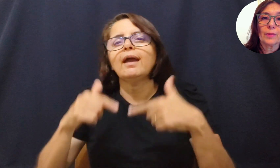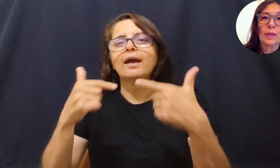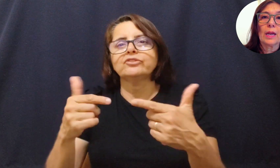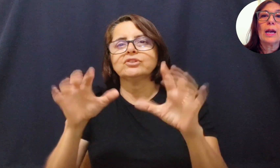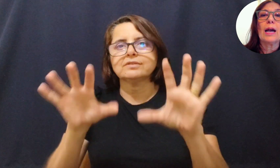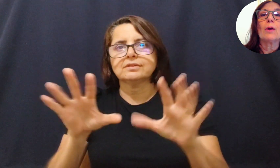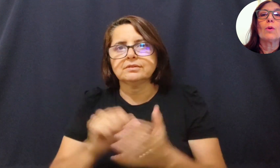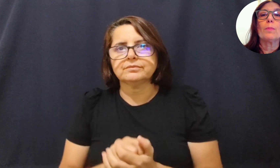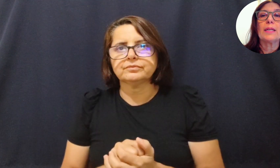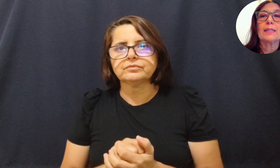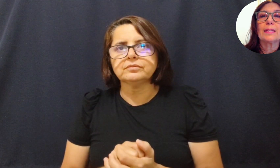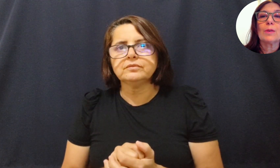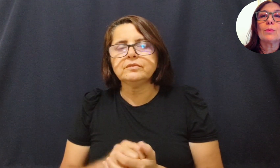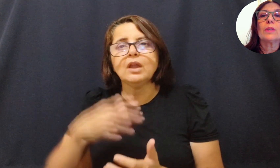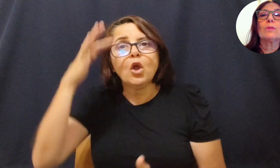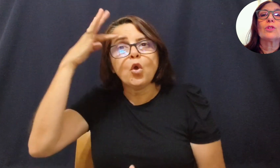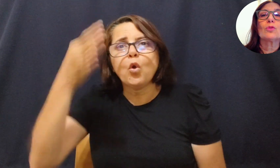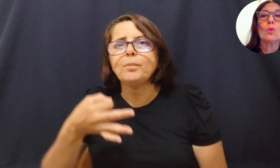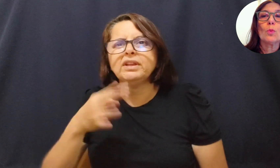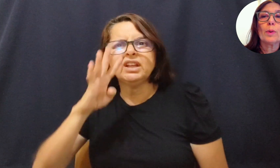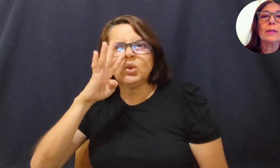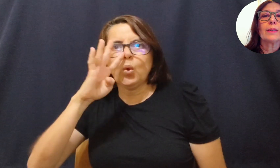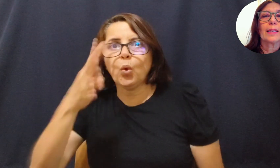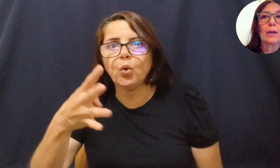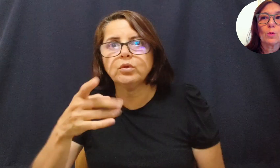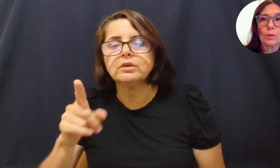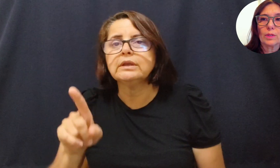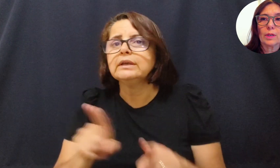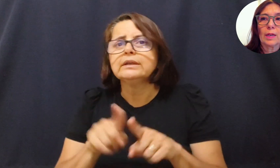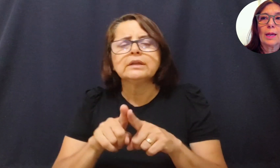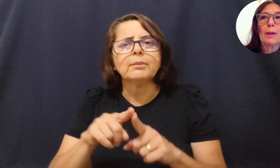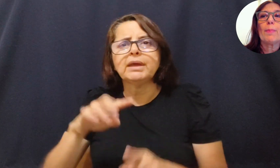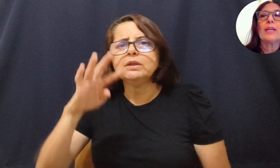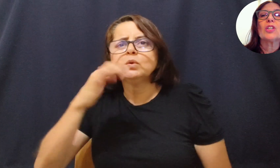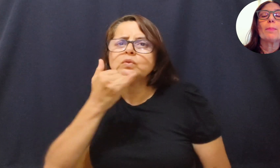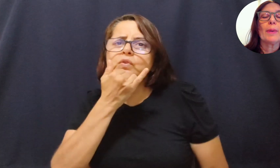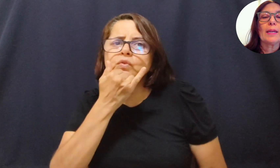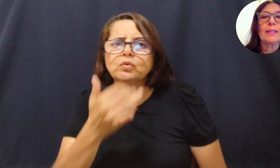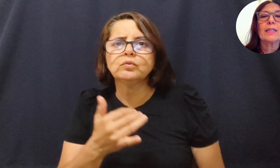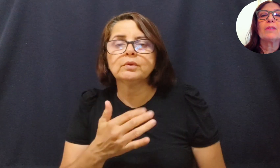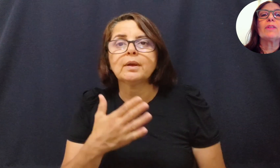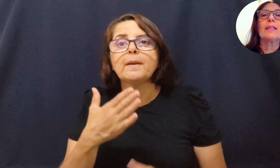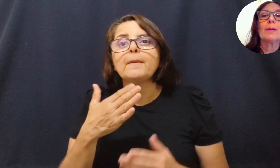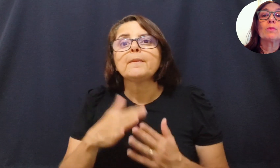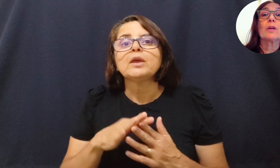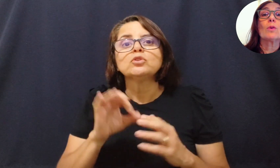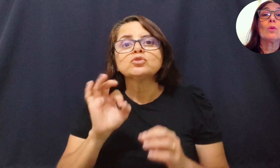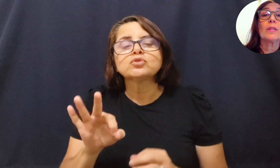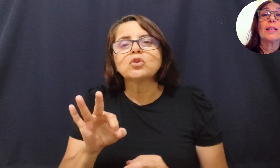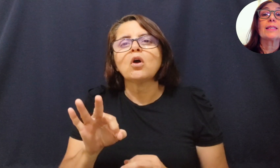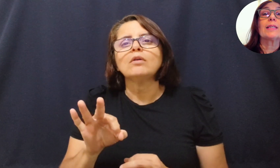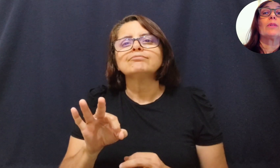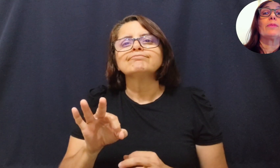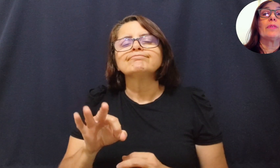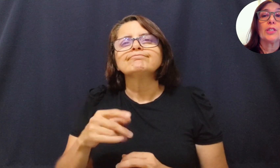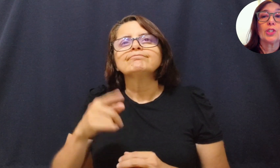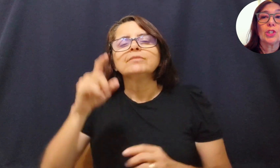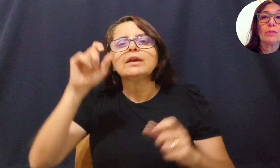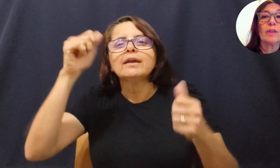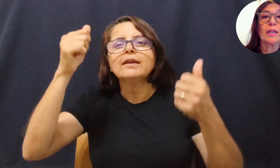ações. A compreensão não desculpa nem acusa. Pede apenas que evitemos a